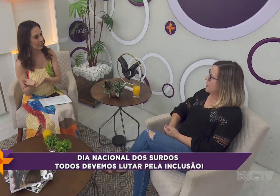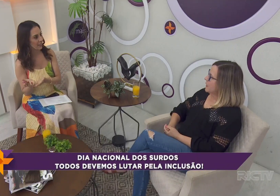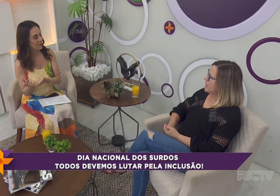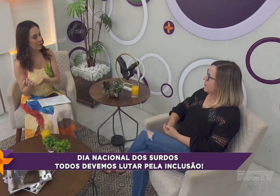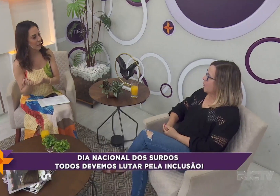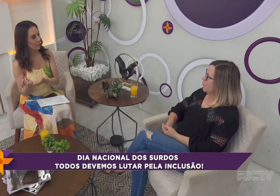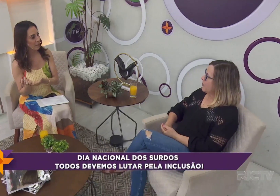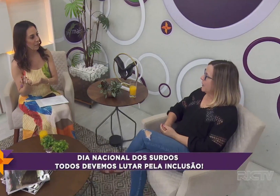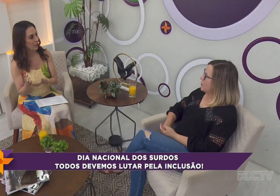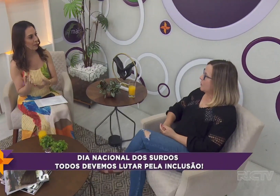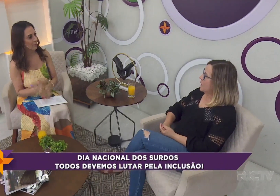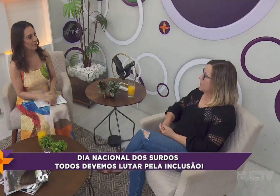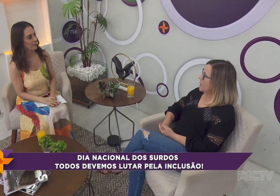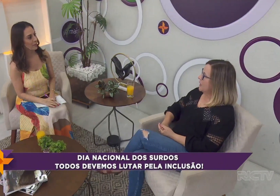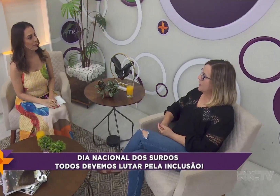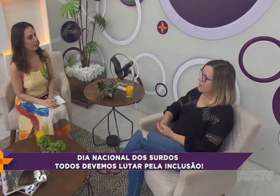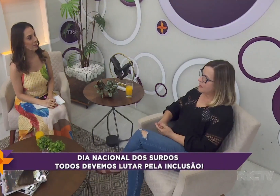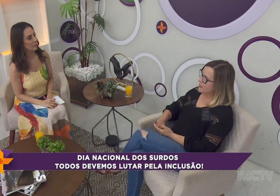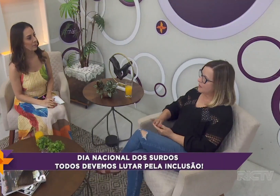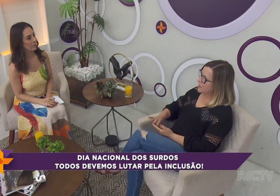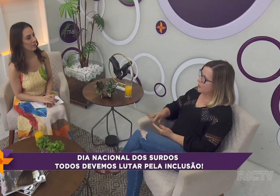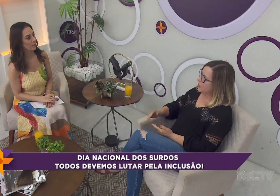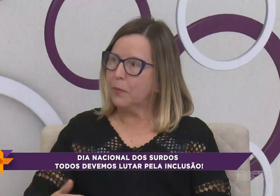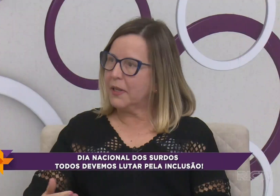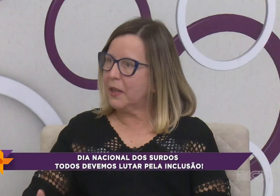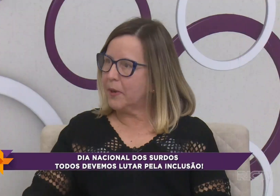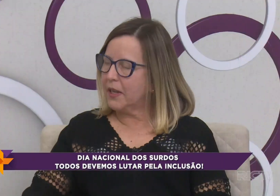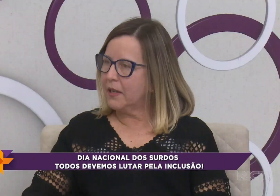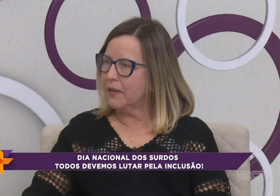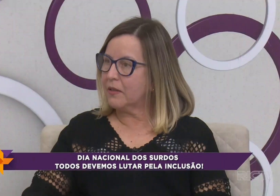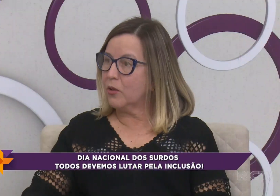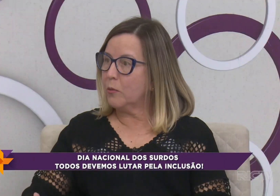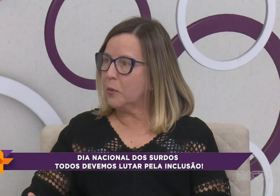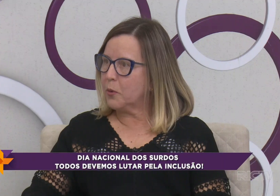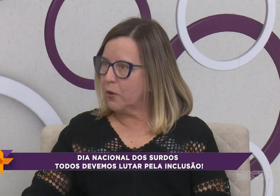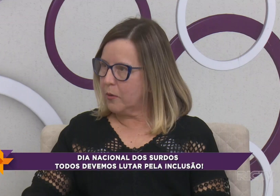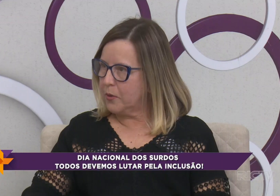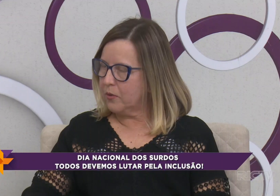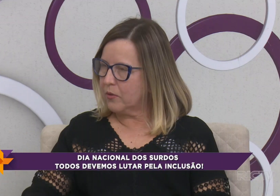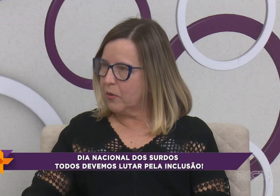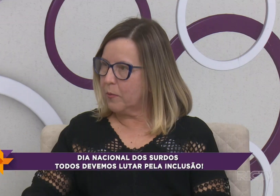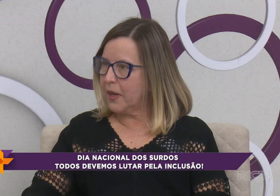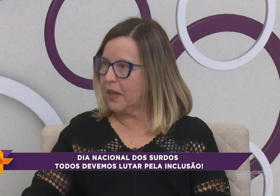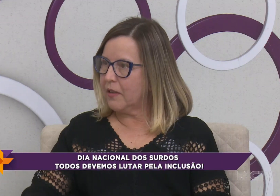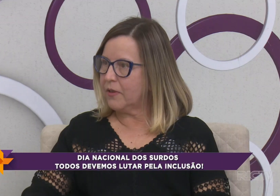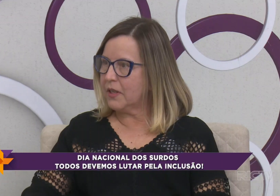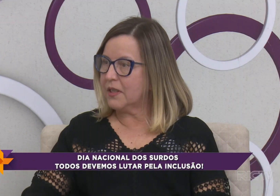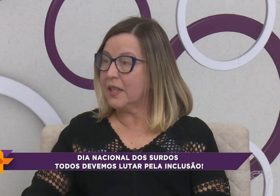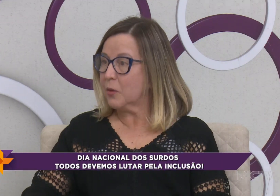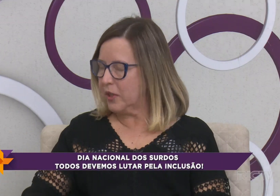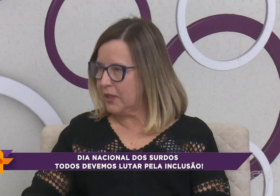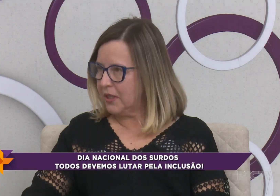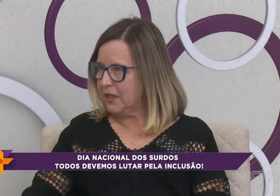o alfabeto é para a gente passar para eles nomes próprios ou palavras desconhecidas.